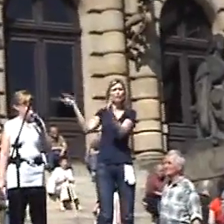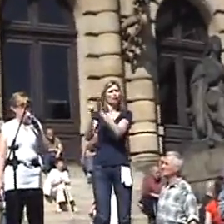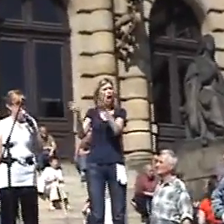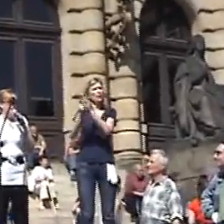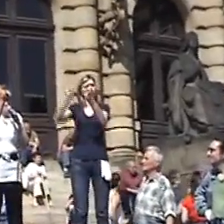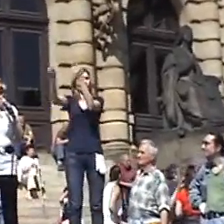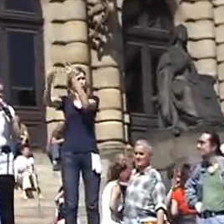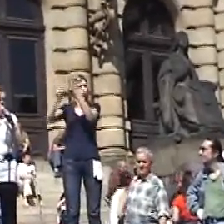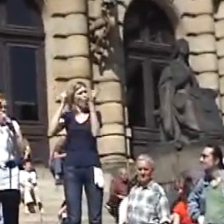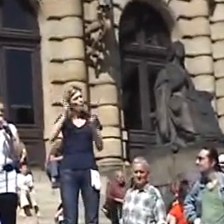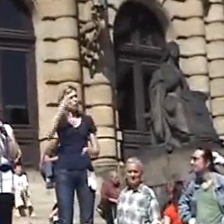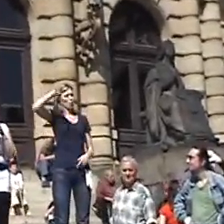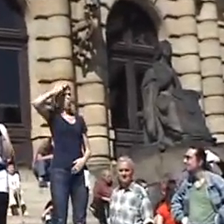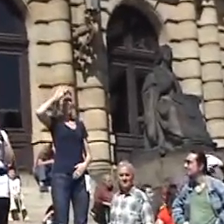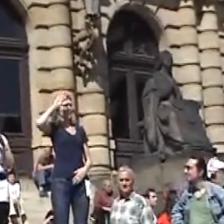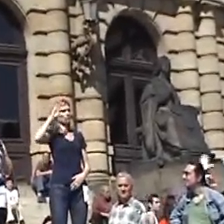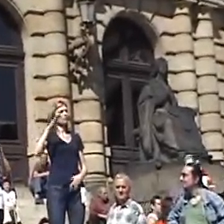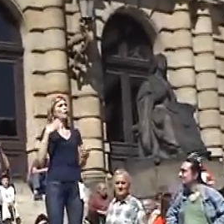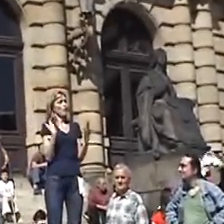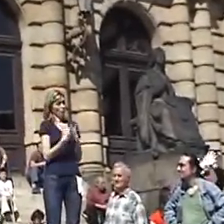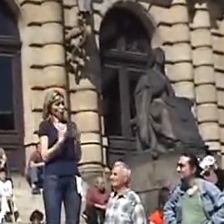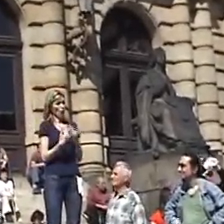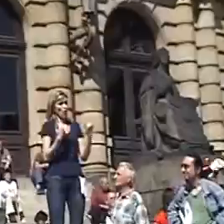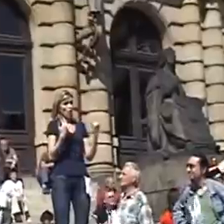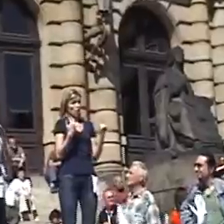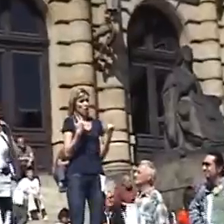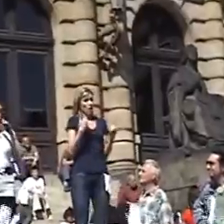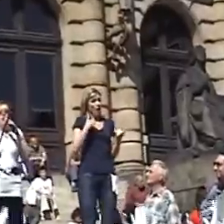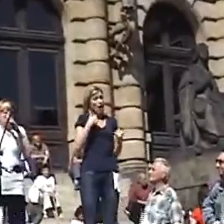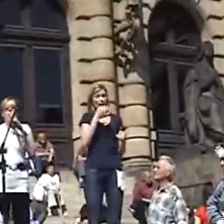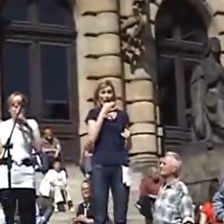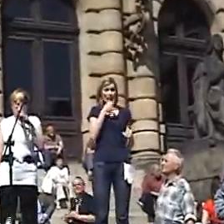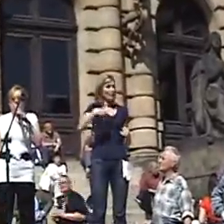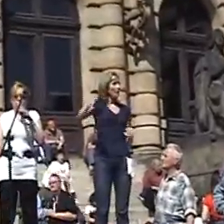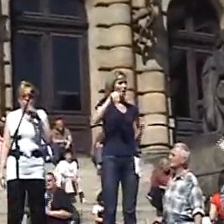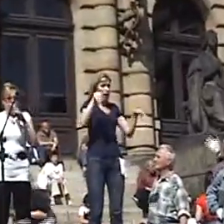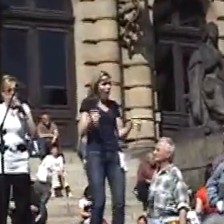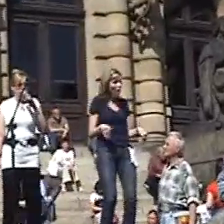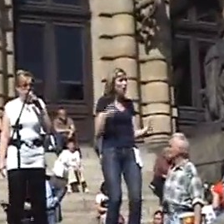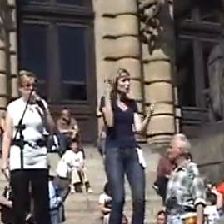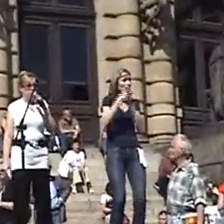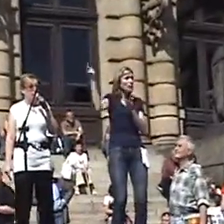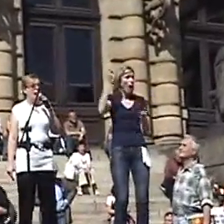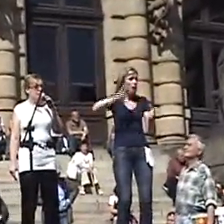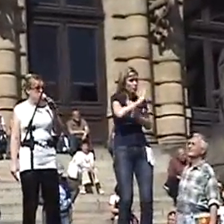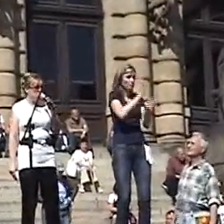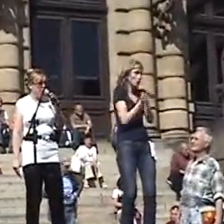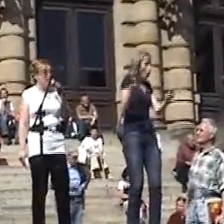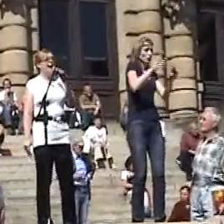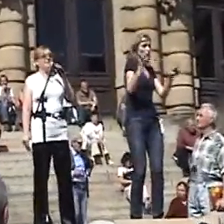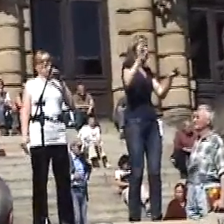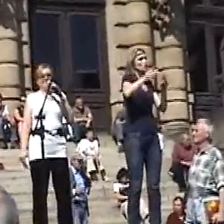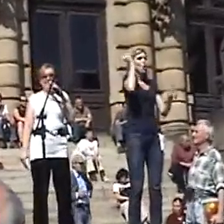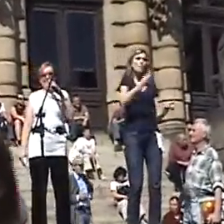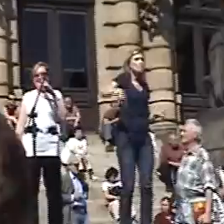my zjišťujeme, že budeme mít jenom to, co si dokážeme vybojovat. A